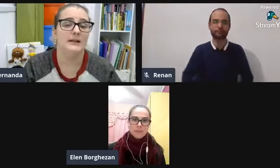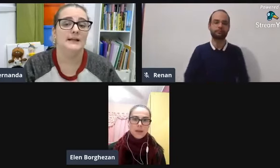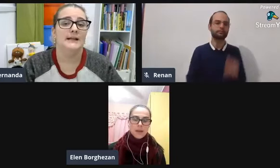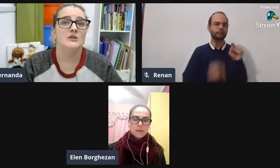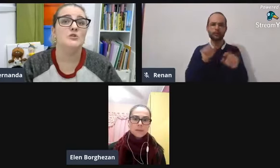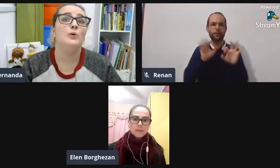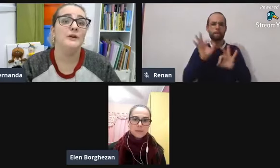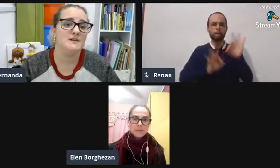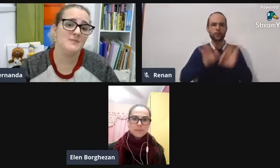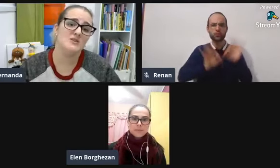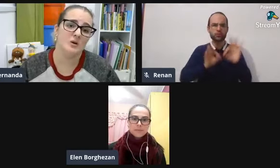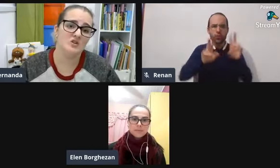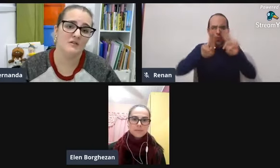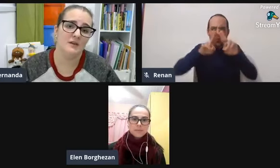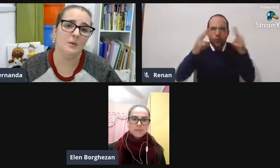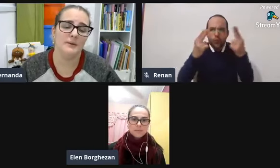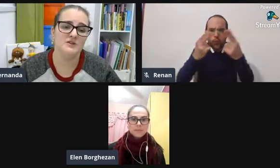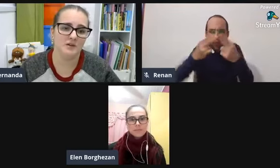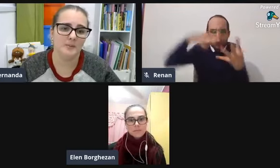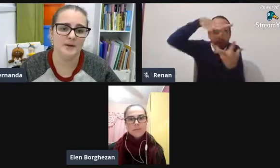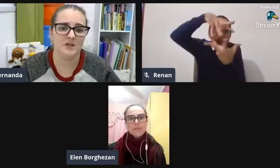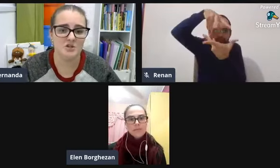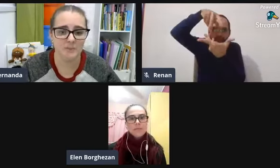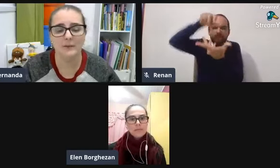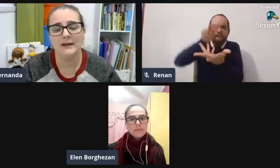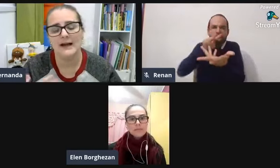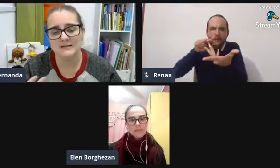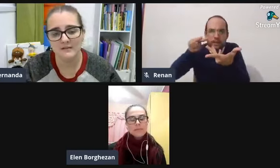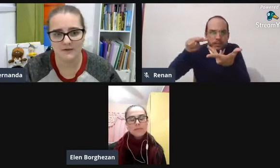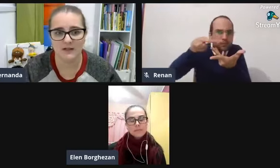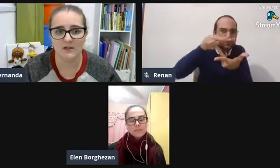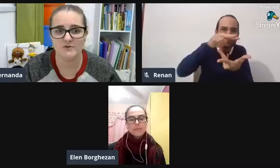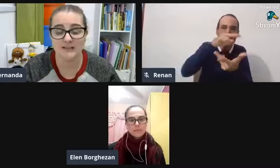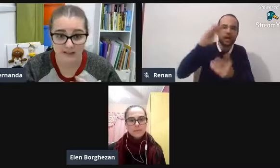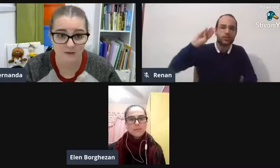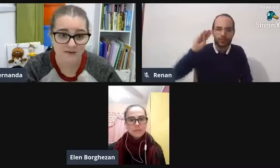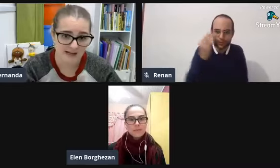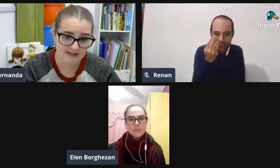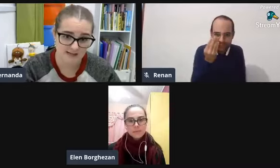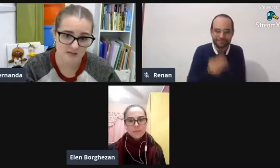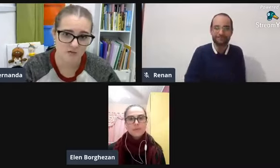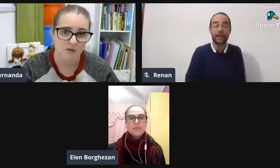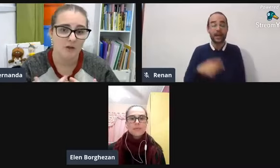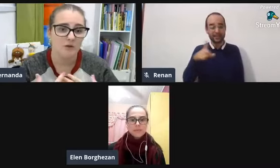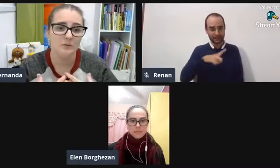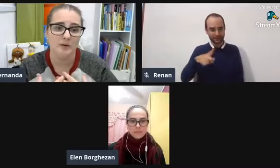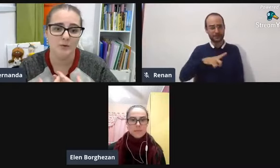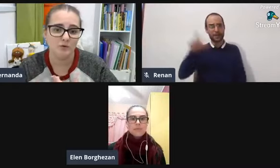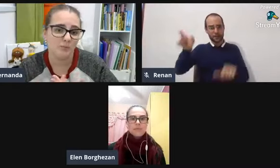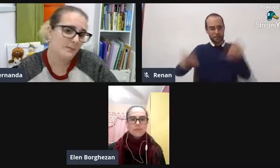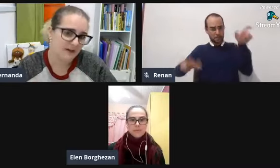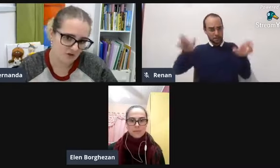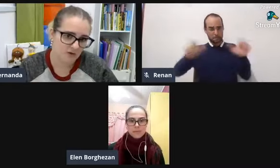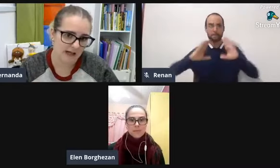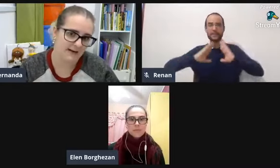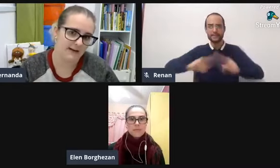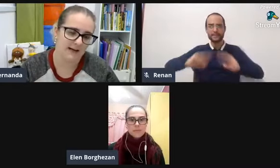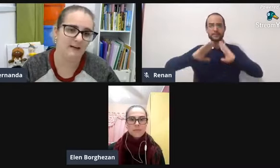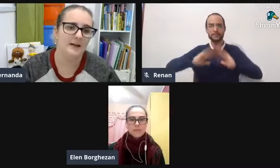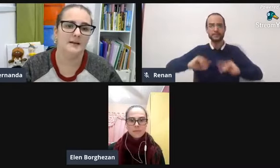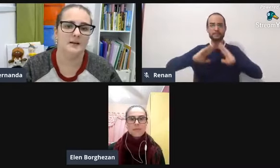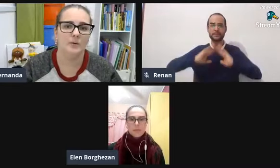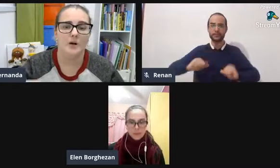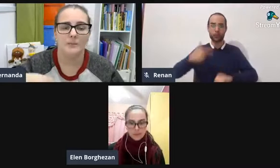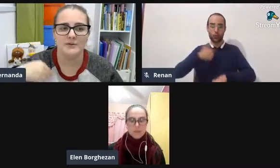abril. Muitas pessoas já vinham pedindo para que a gente publicasse vídeos, até que eu fizesse isso no meu YouTube particular,